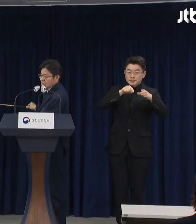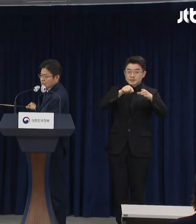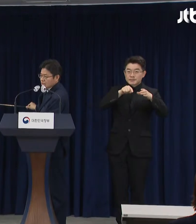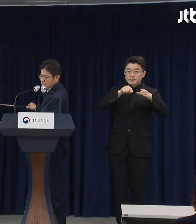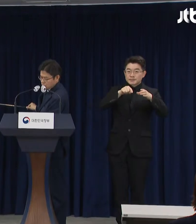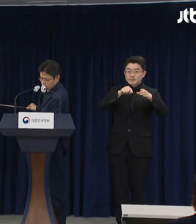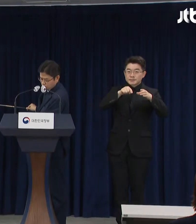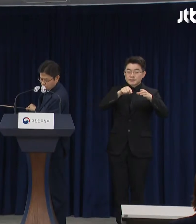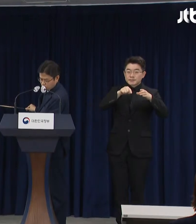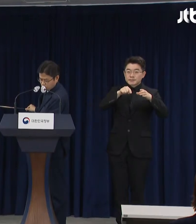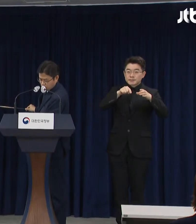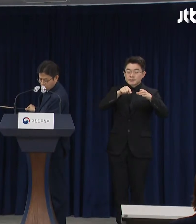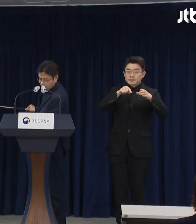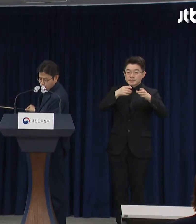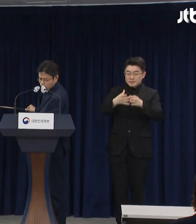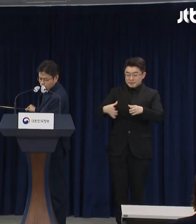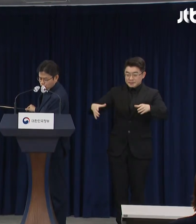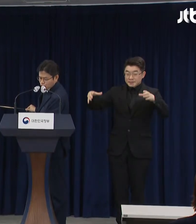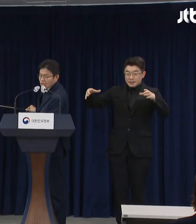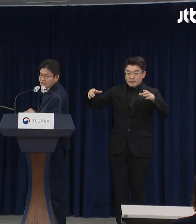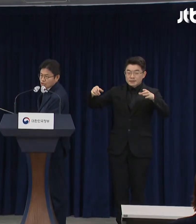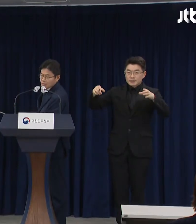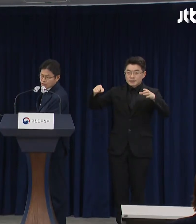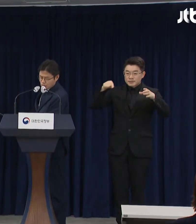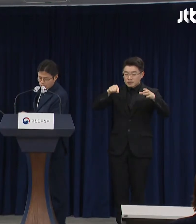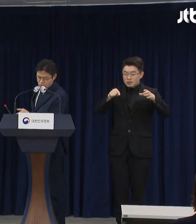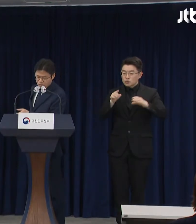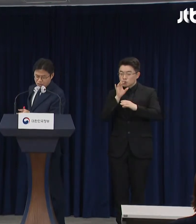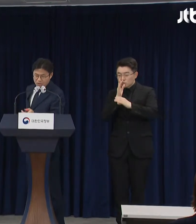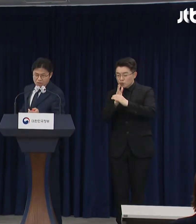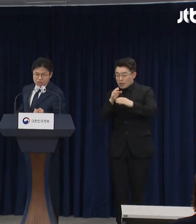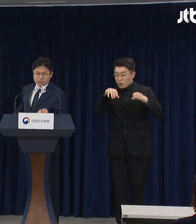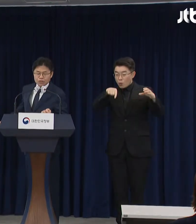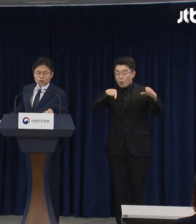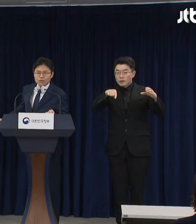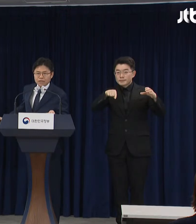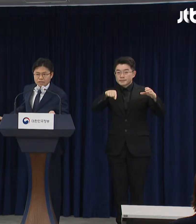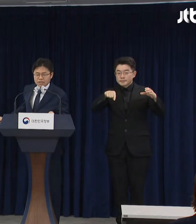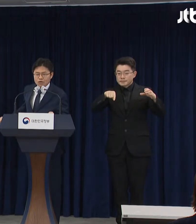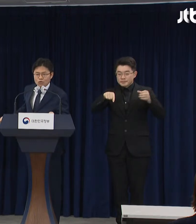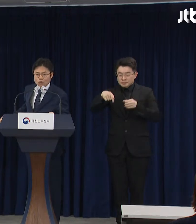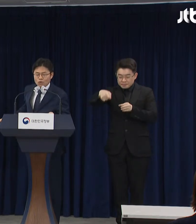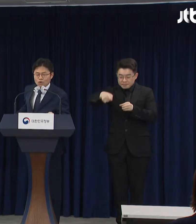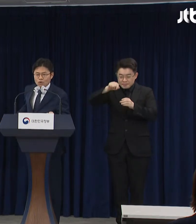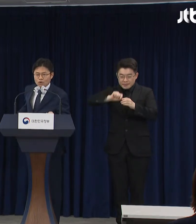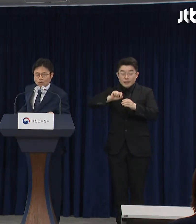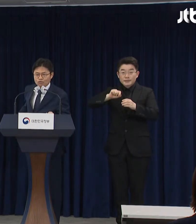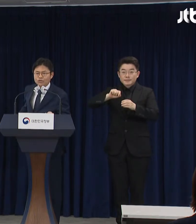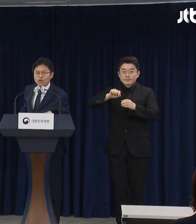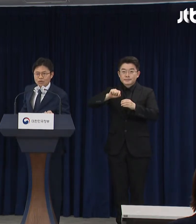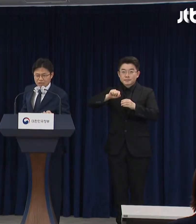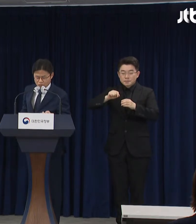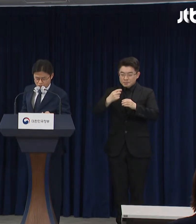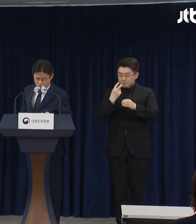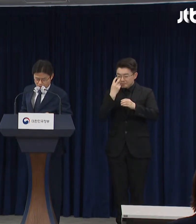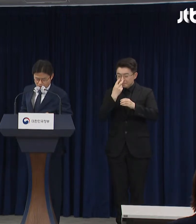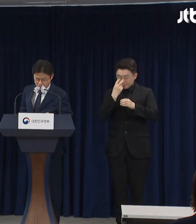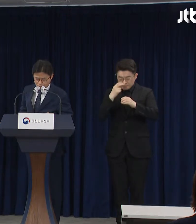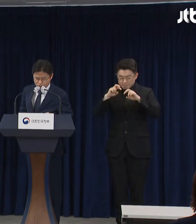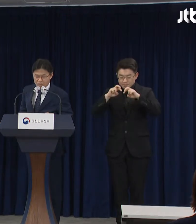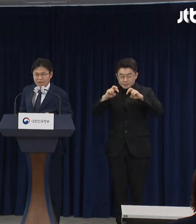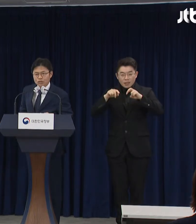물이 저장이 되는데요. 이 상류수조 중간 지점에서 시료를 채취하고 분석을